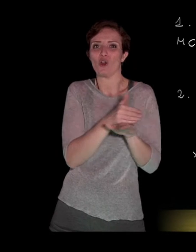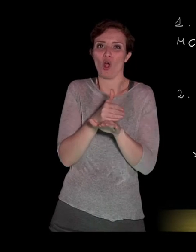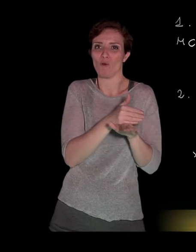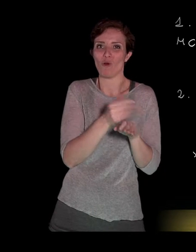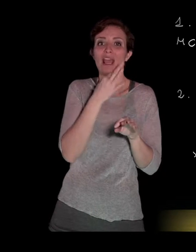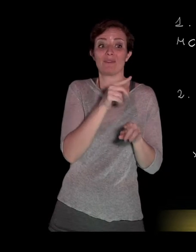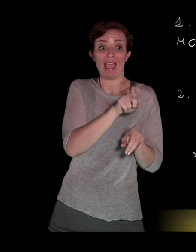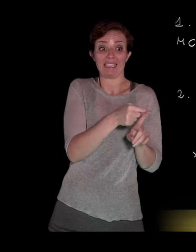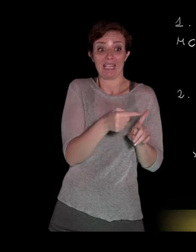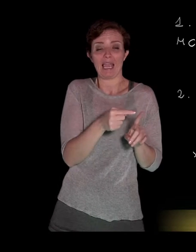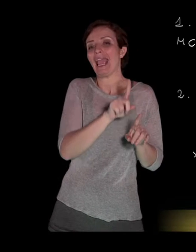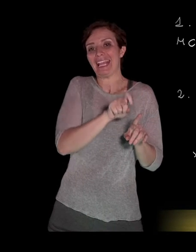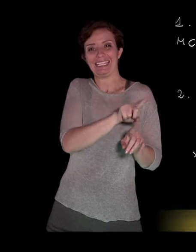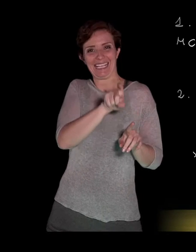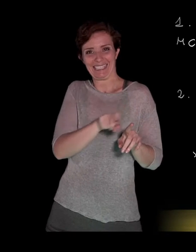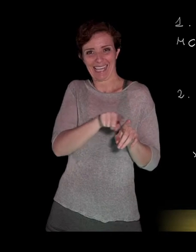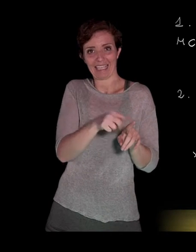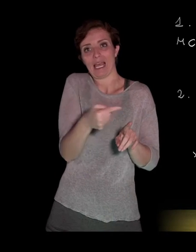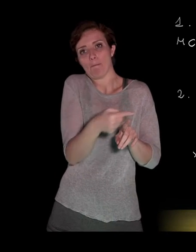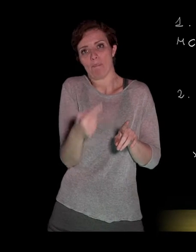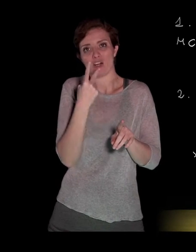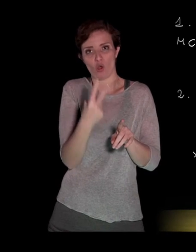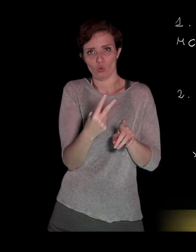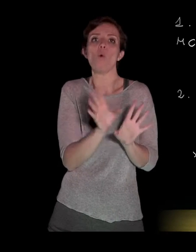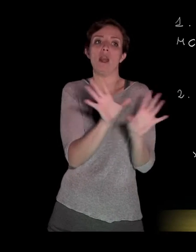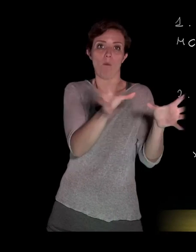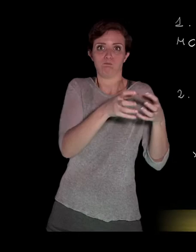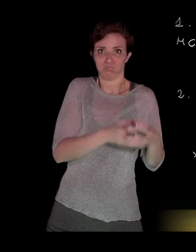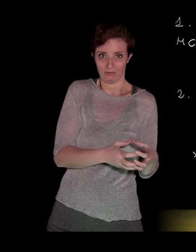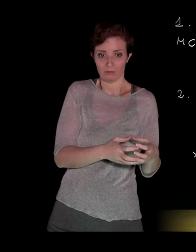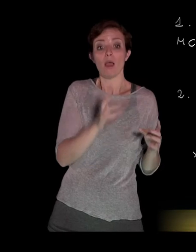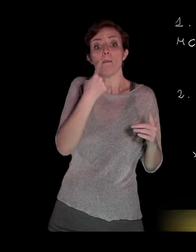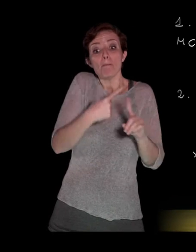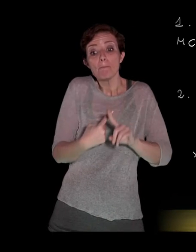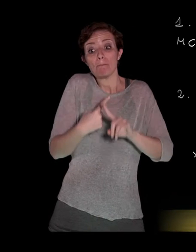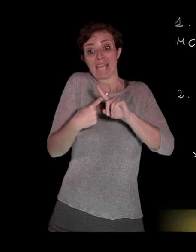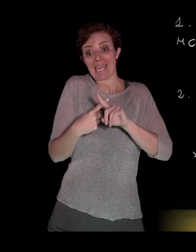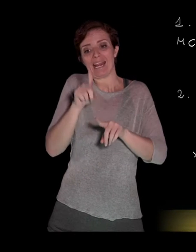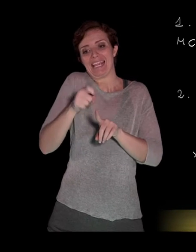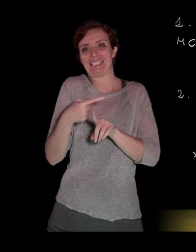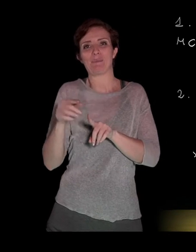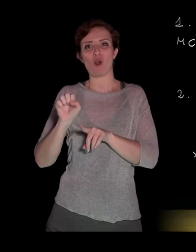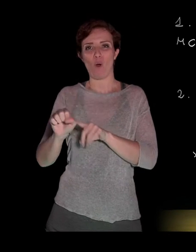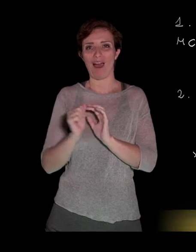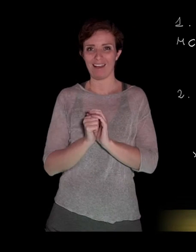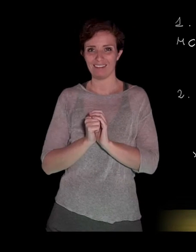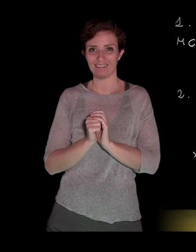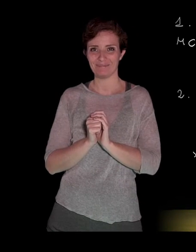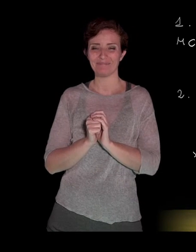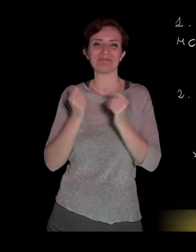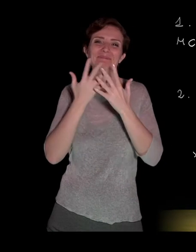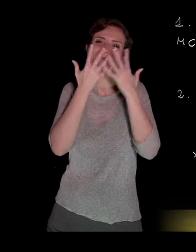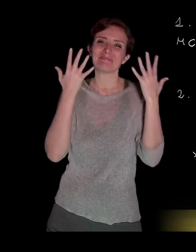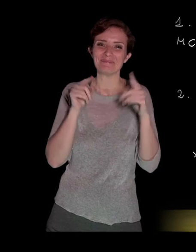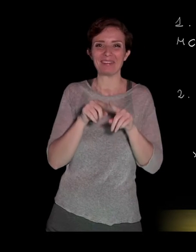z e xz - 2 lo raccogliamo che Moltiplica X - a Evidentemente